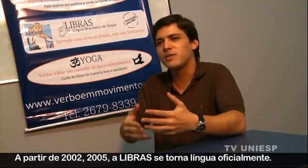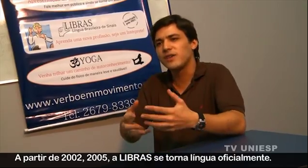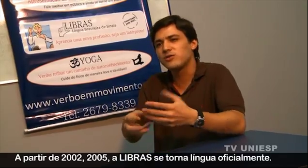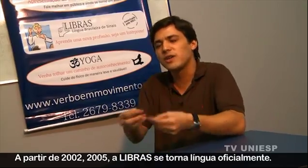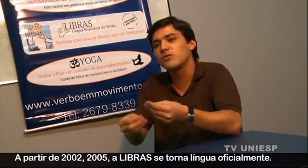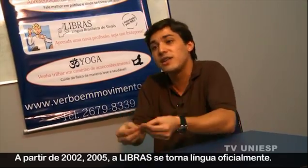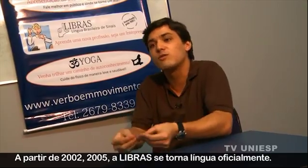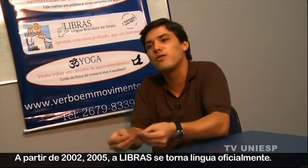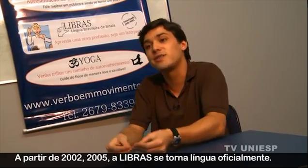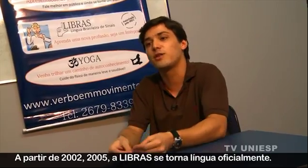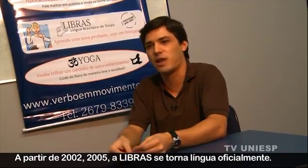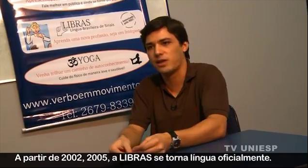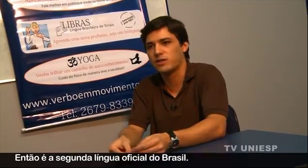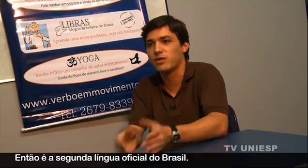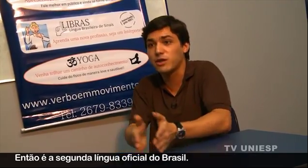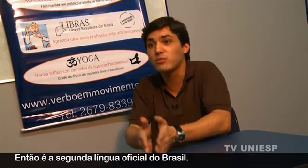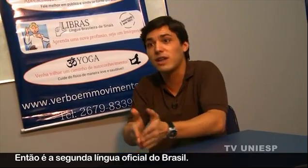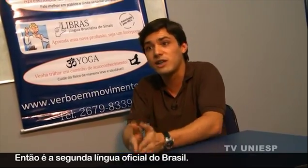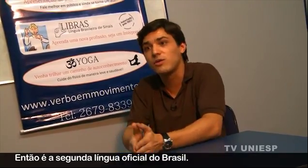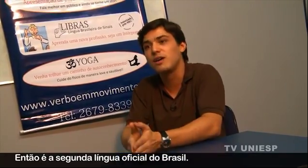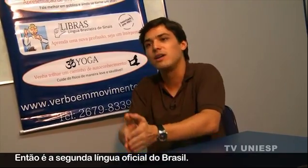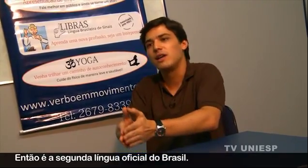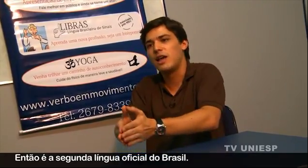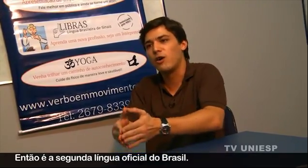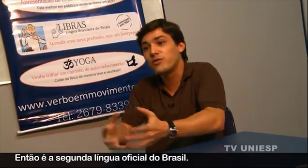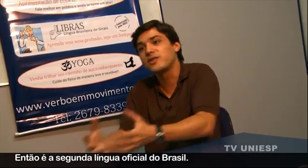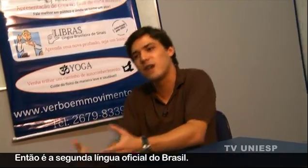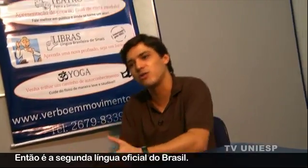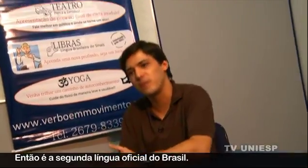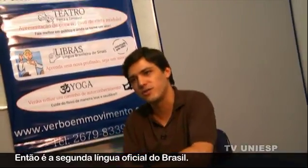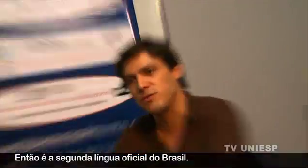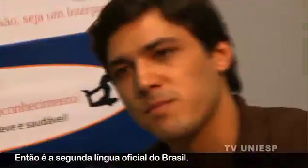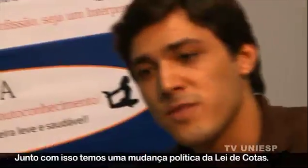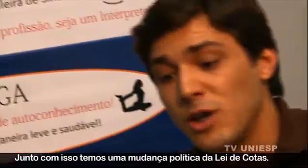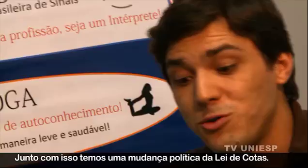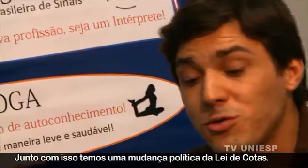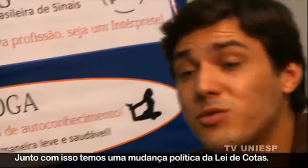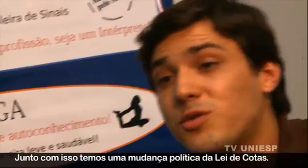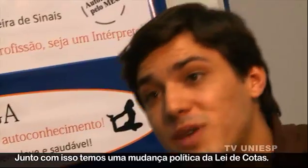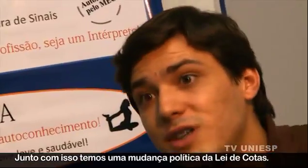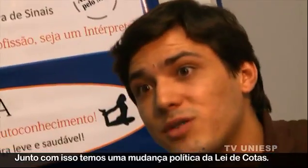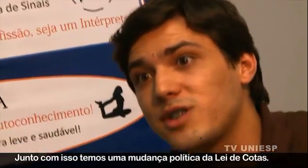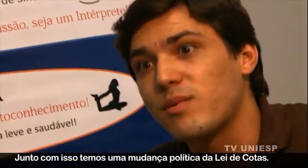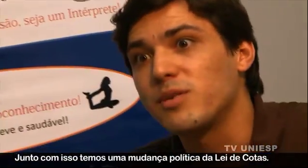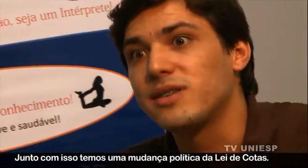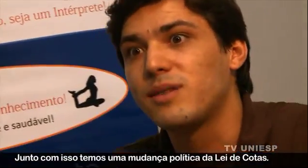vai se tornando língua oficialmente. Então a segunda língua é oficial do Brasil. Junto com isso, a gente tem uma mudança